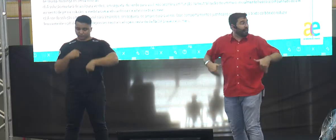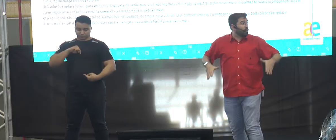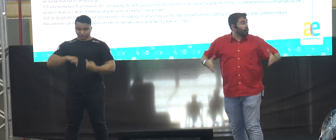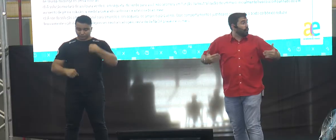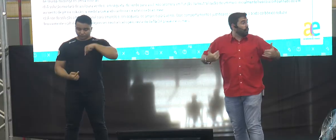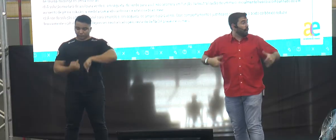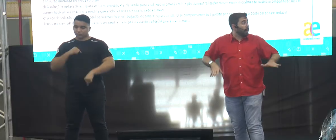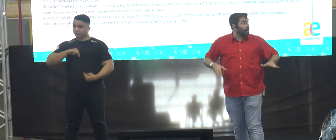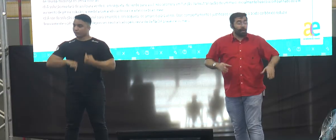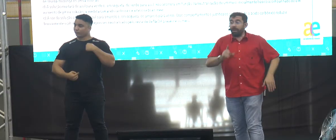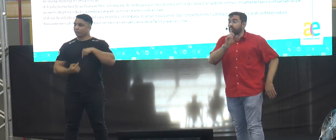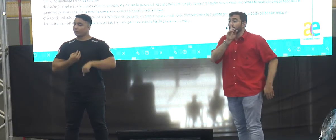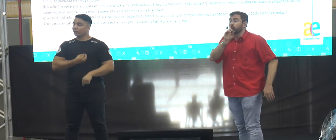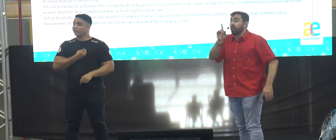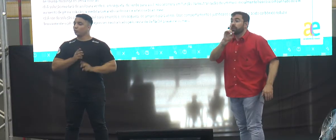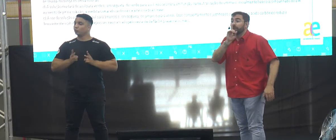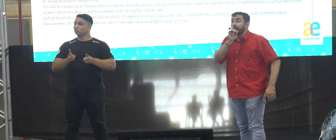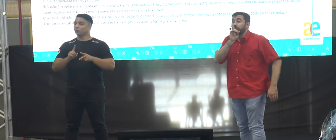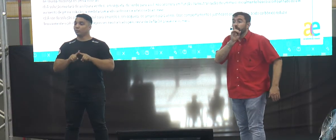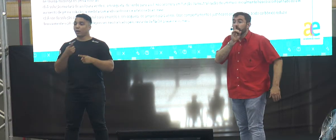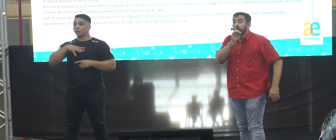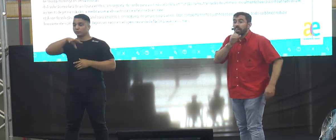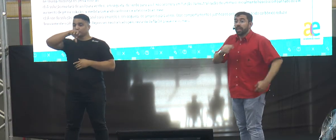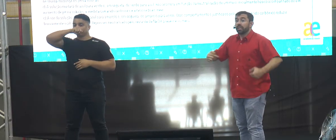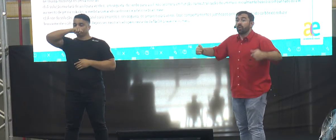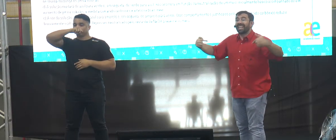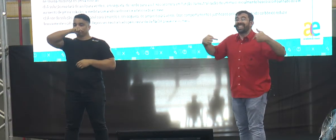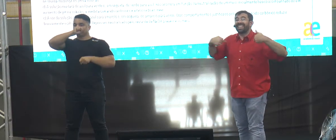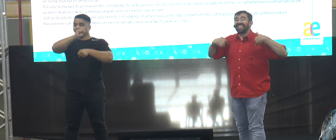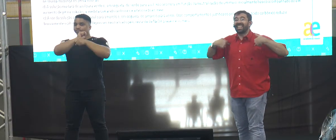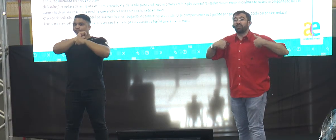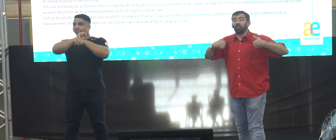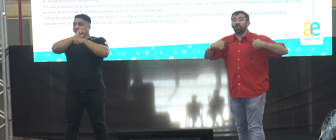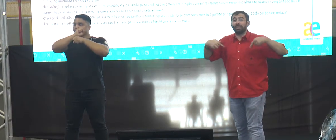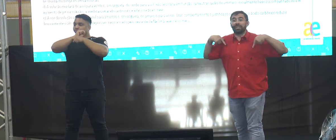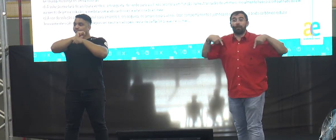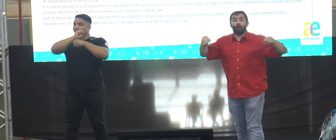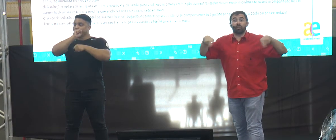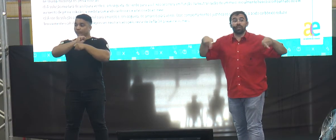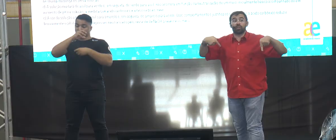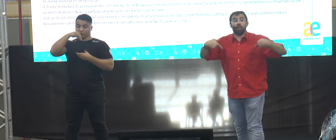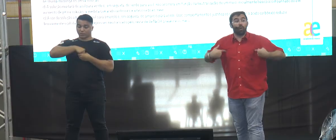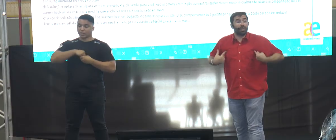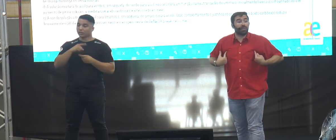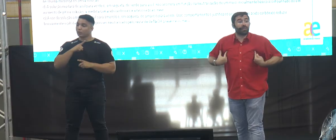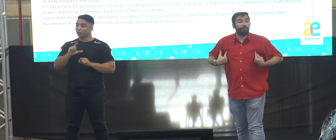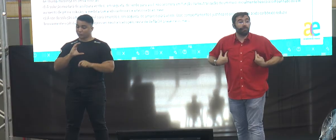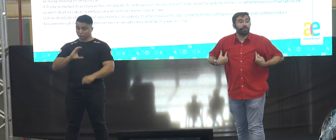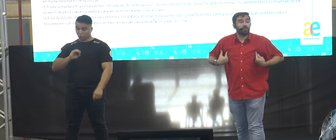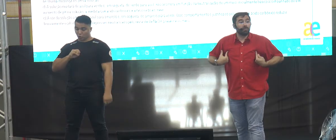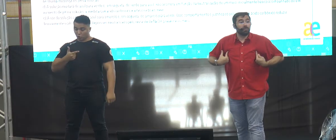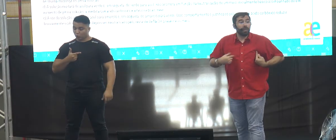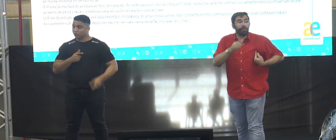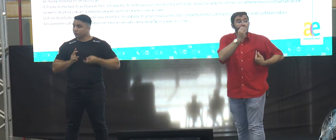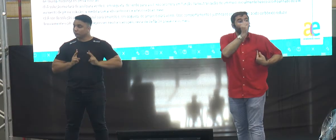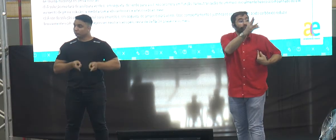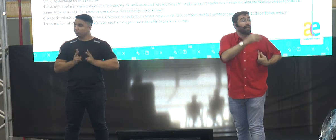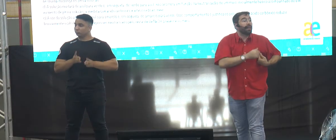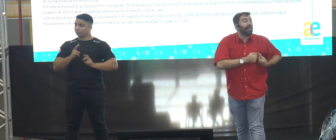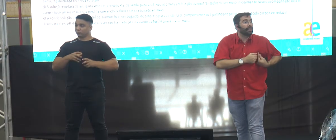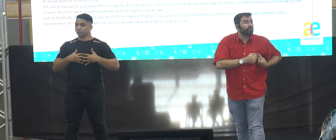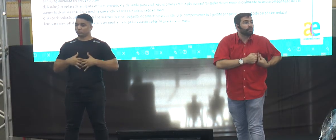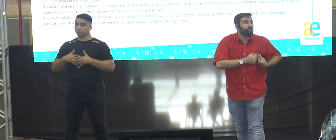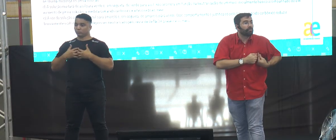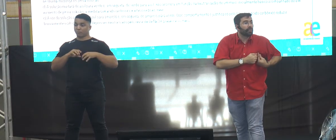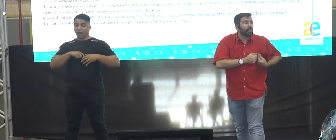Minha vida continua. Mas eu não estou respirando. Então quer dizer que dentro de mim está produzindo CO2. Mas eu não